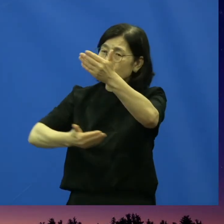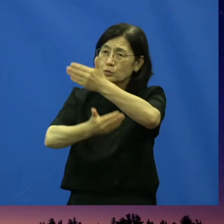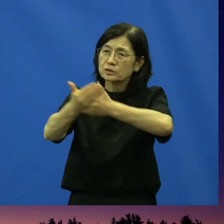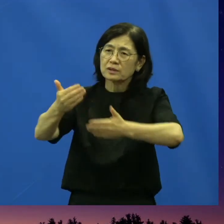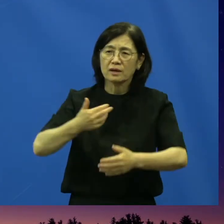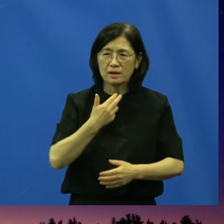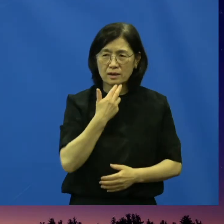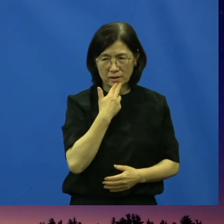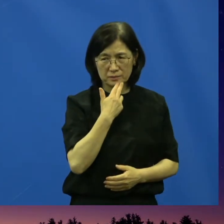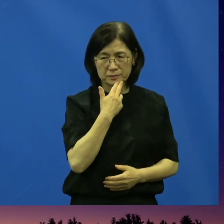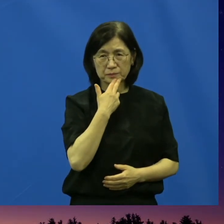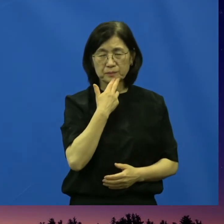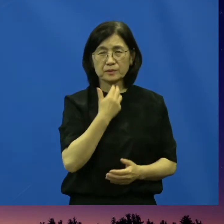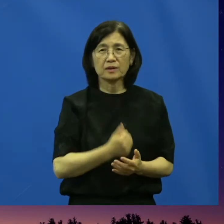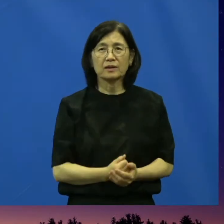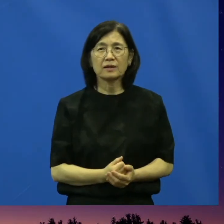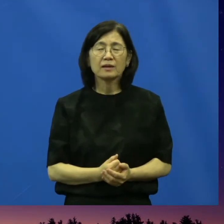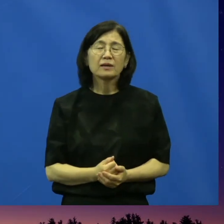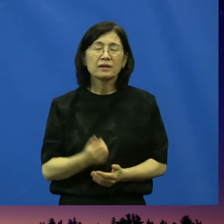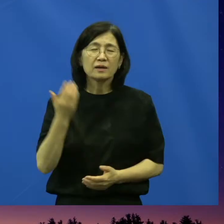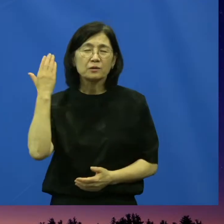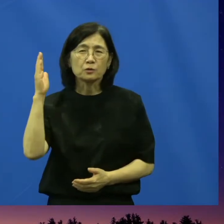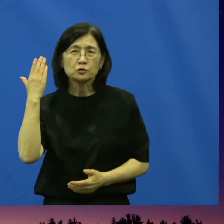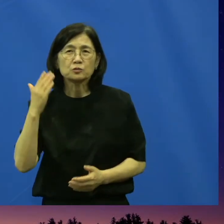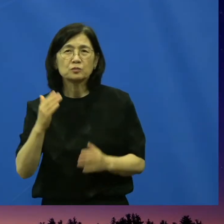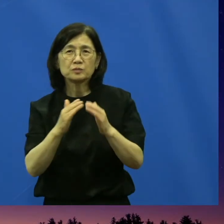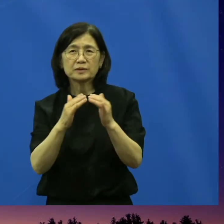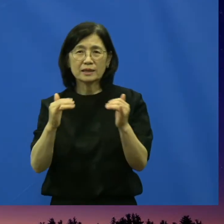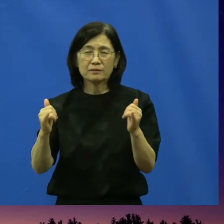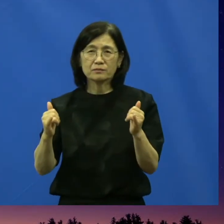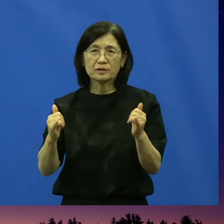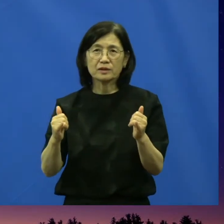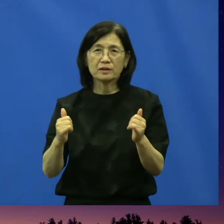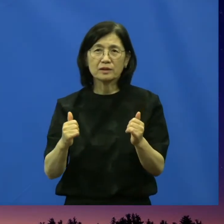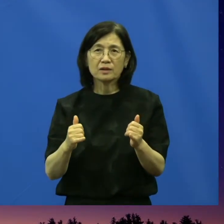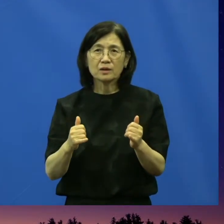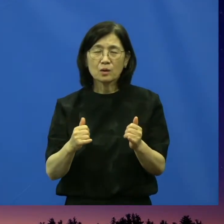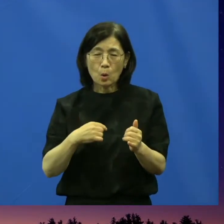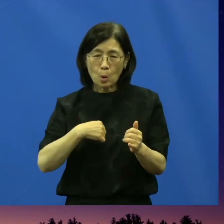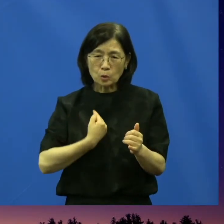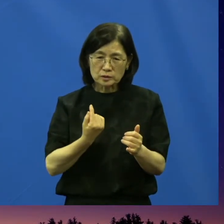거예요. 오늘 현대인들이 여러분, 이 고독사도 많고요.